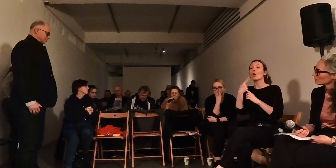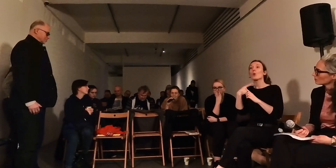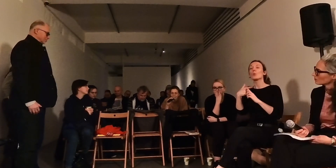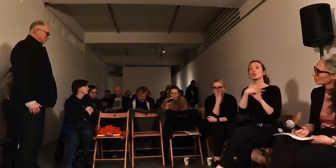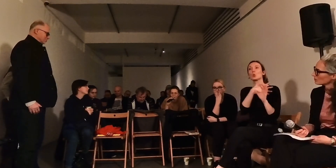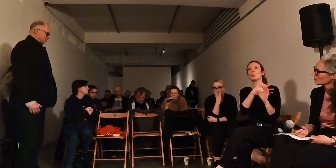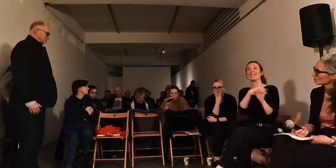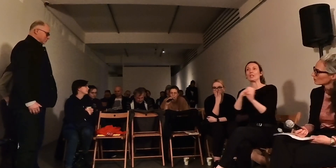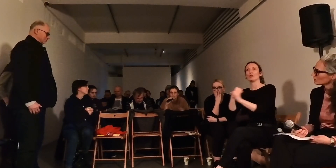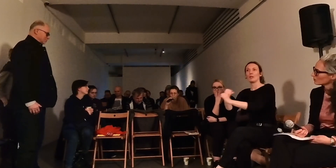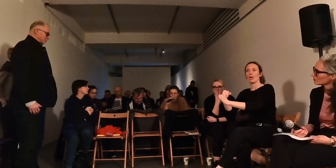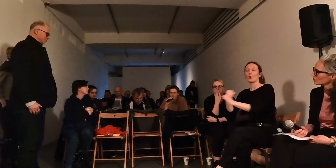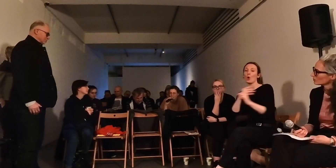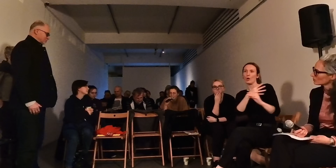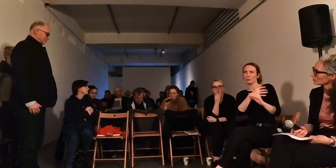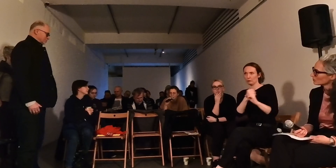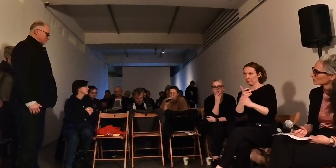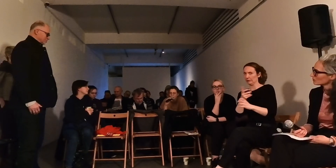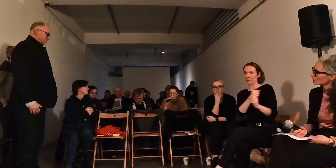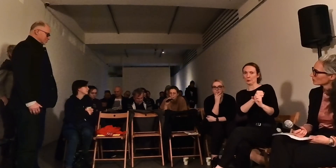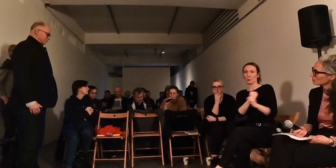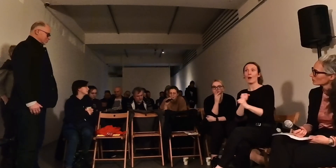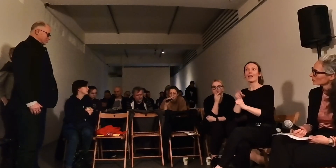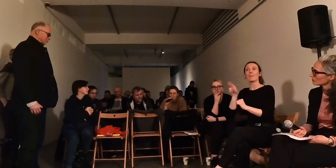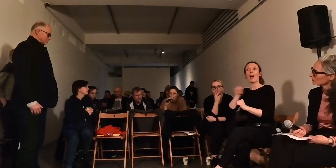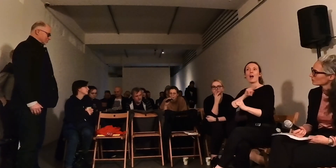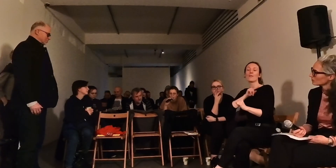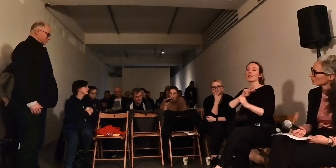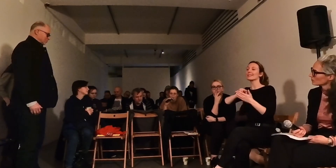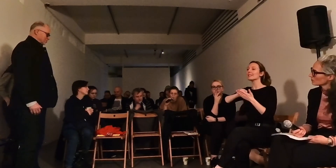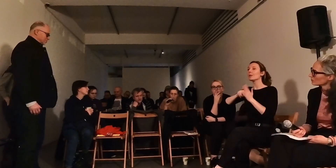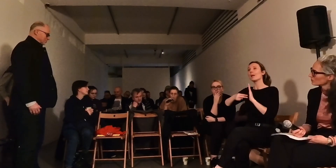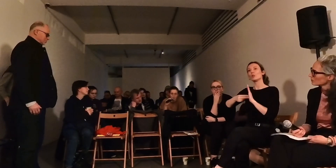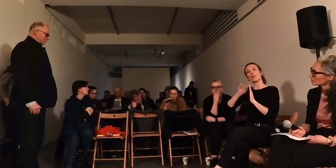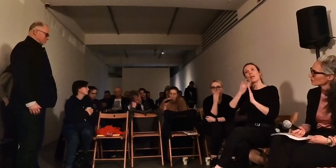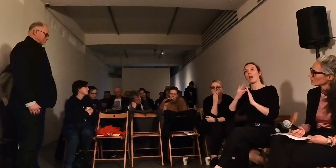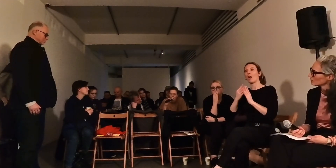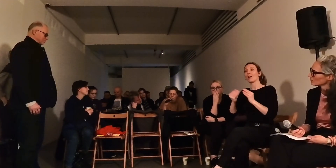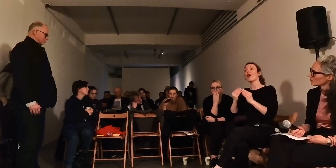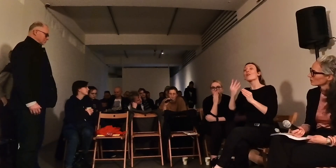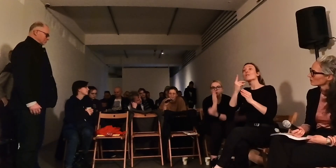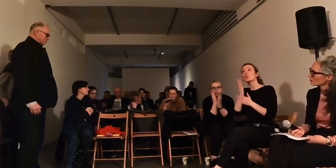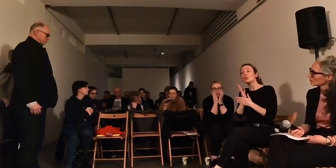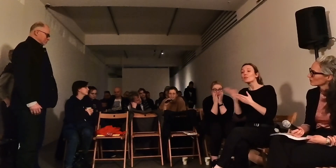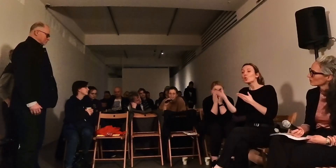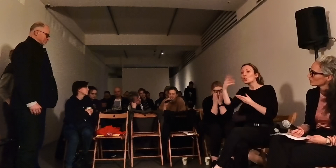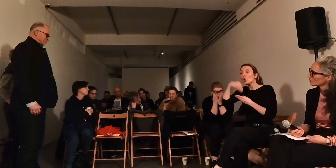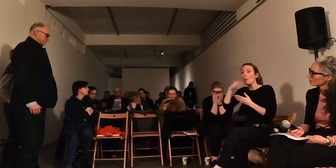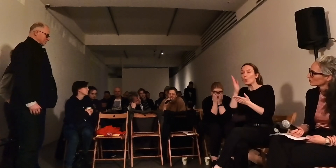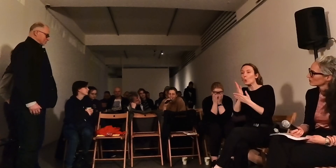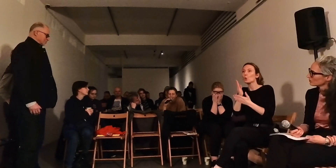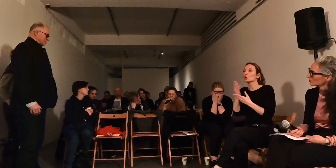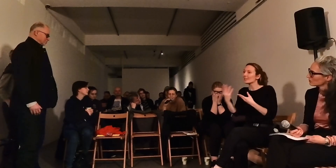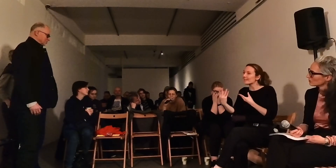udržitelnosti, ale dělala to už jakoby tou svojí metodikou a způsobem, který jako zohledňoval potřeby lidí s různým fyzickým